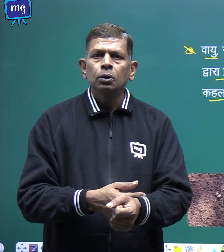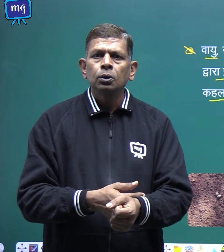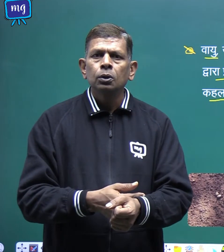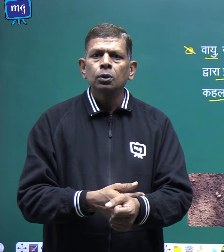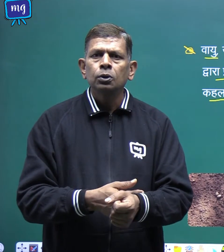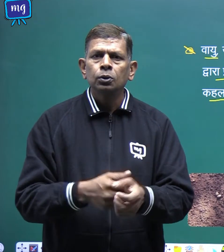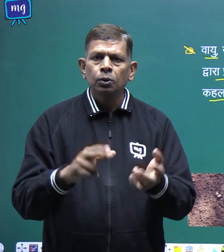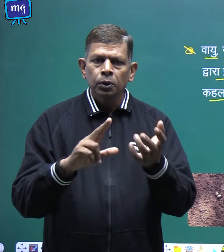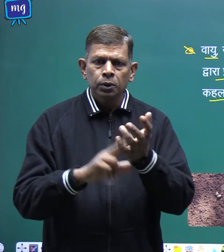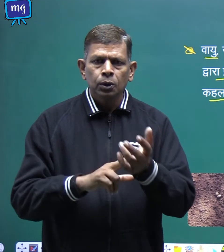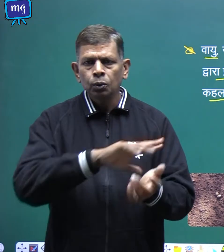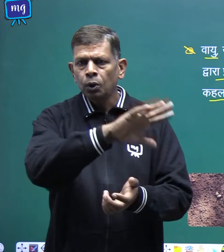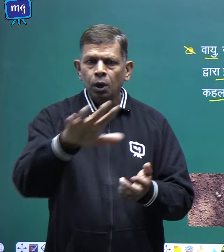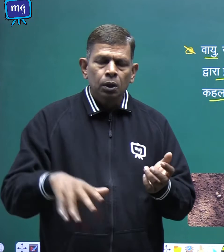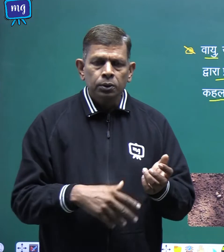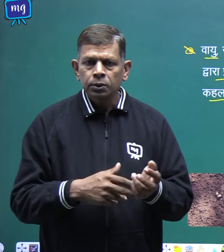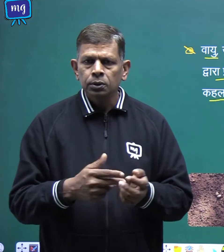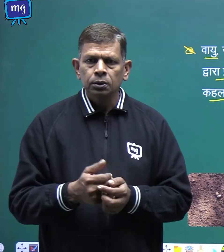प्राकृतिक संसाधन।